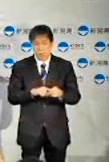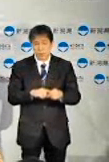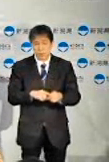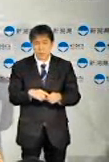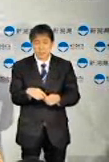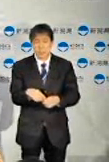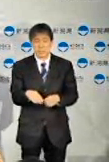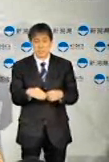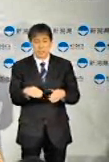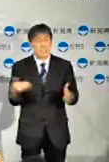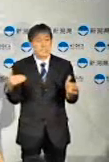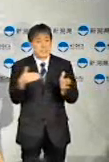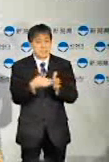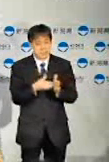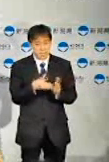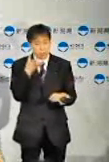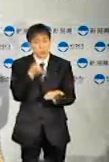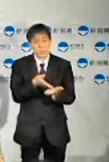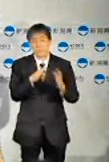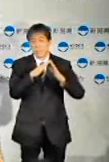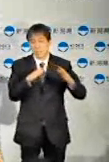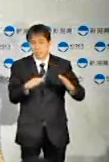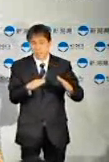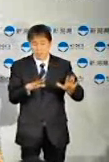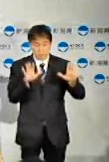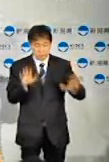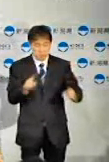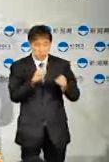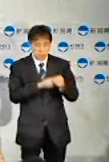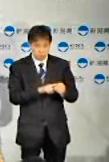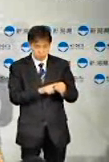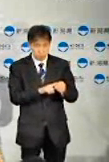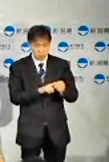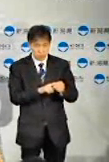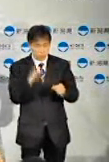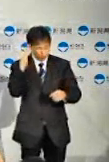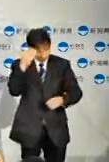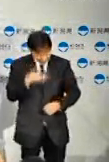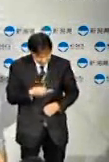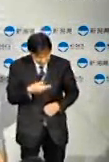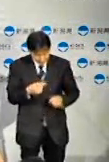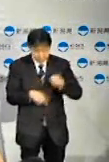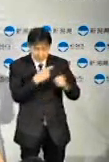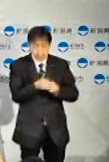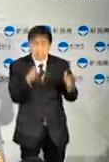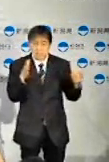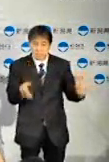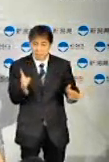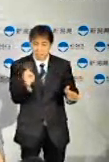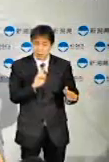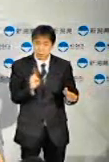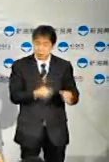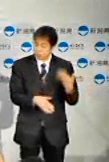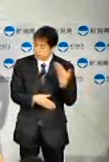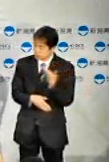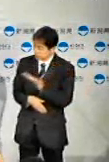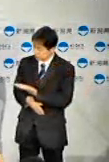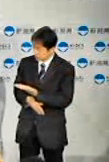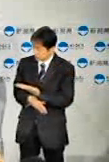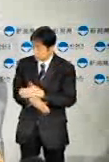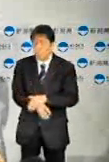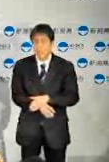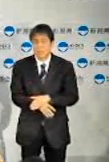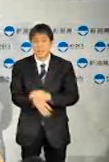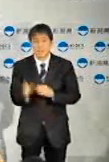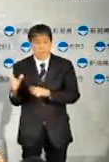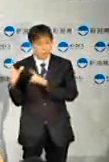ですね、今年2023年を振り返ってですね、どのような1年だったかというところを知事のお考え、